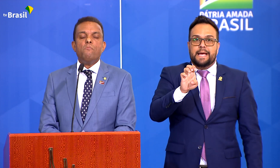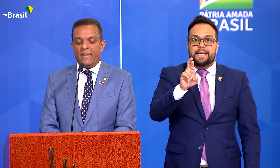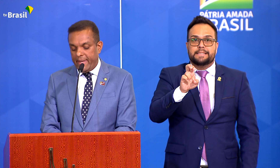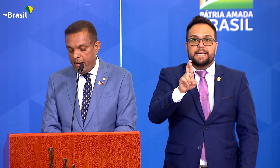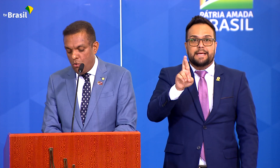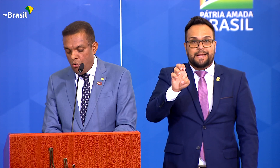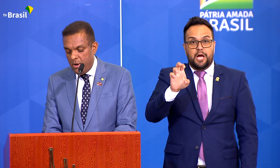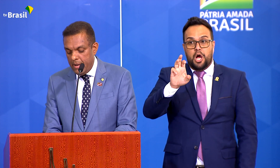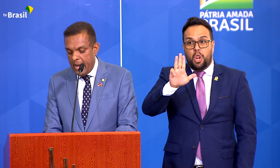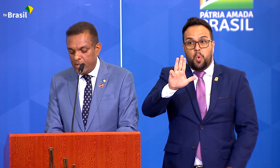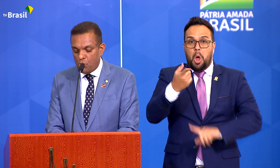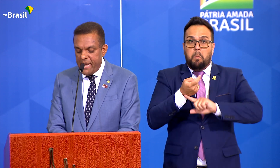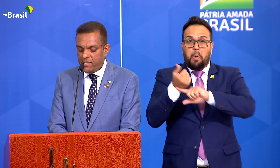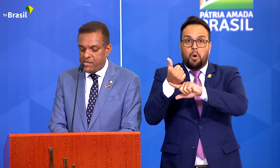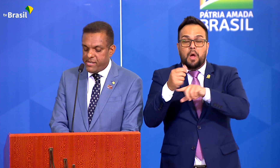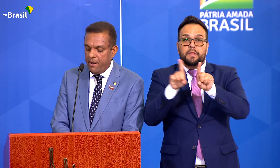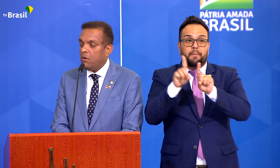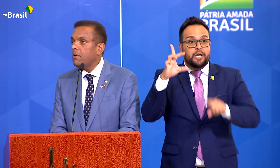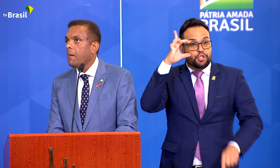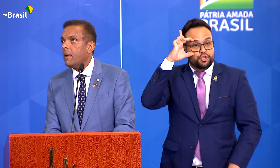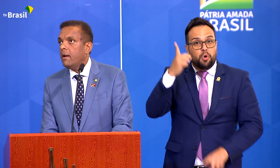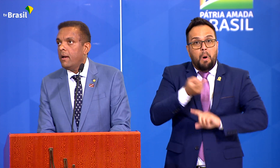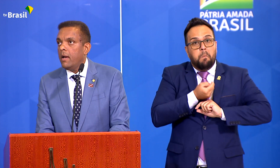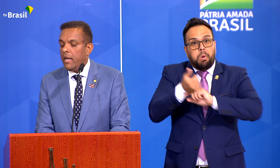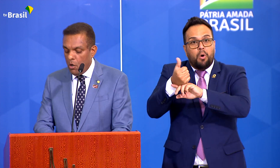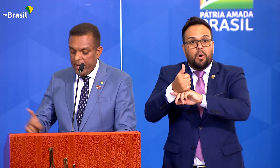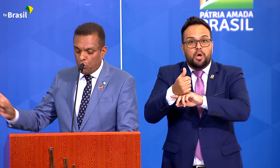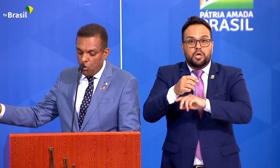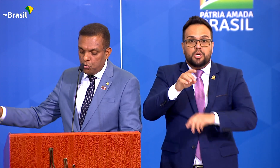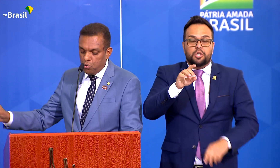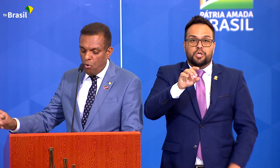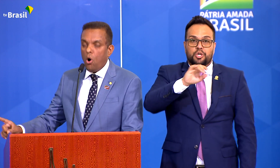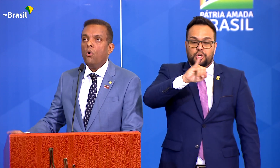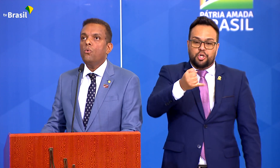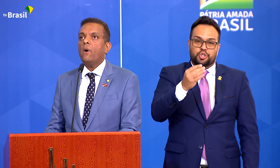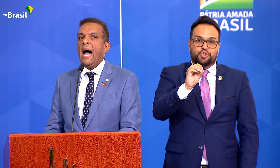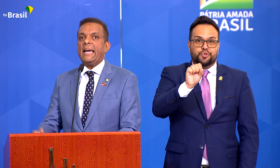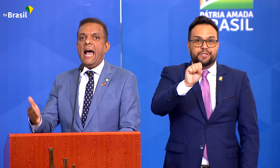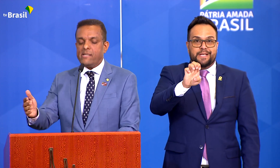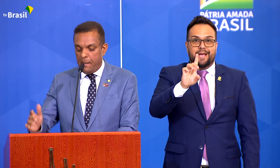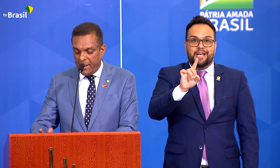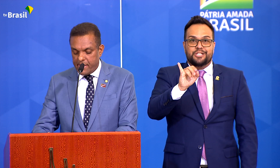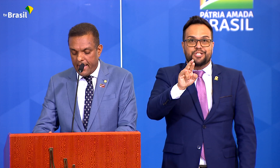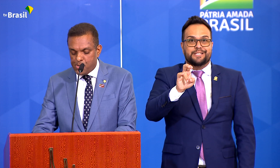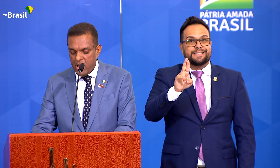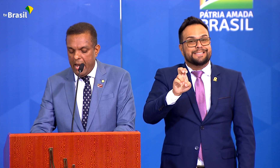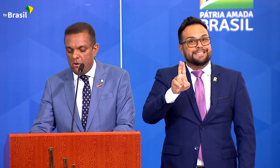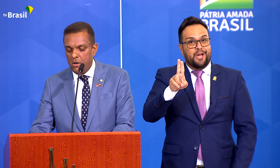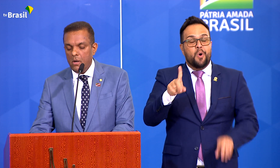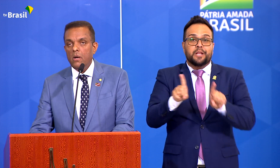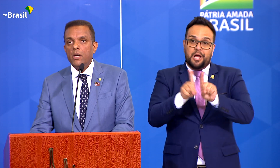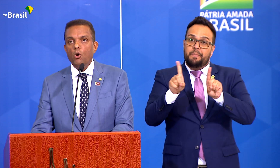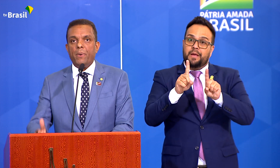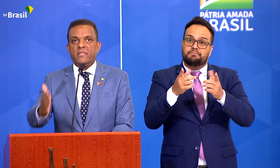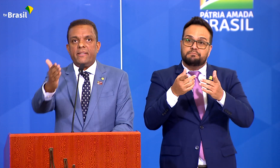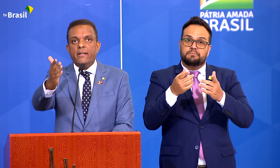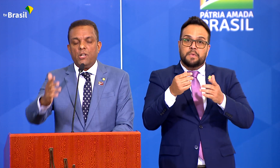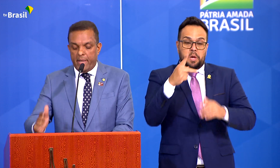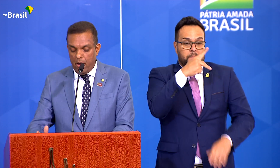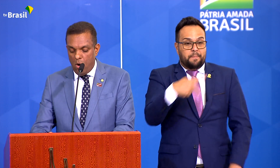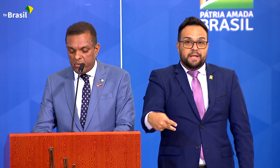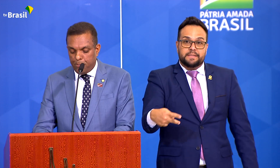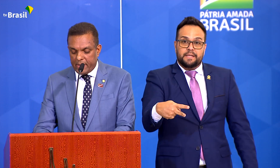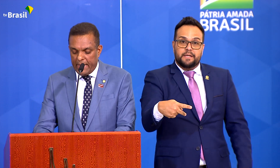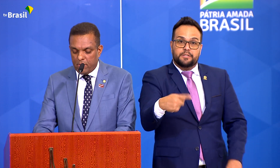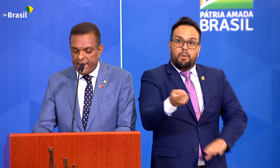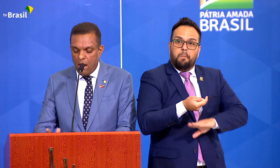indulto que Dilma deu acho 7 céu e o indulto ou a graça presidencial que